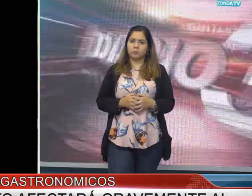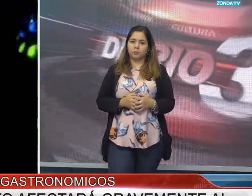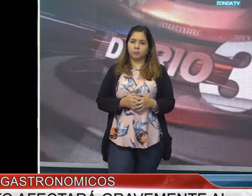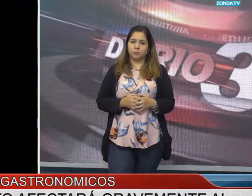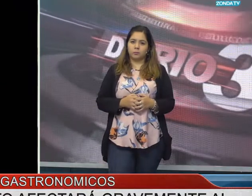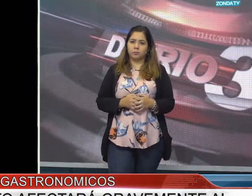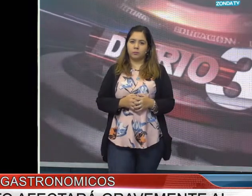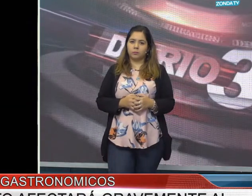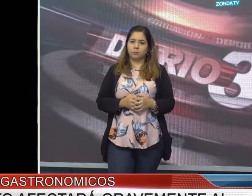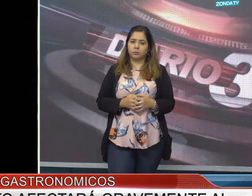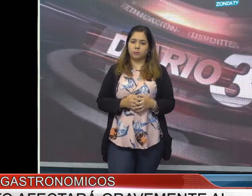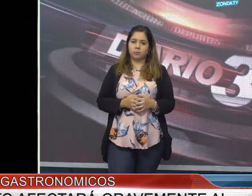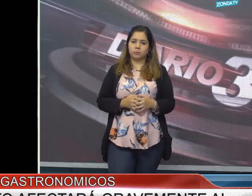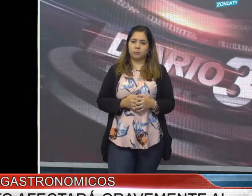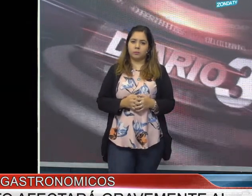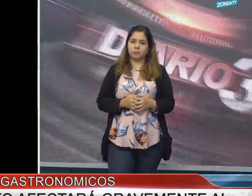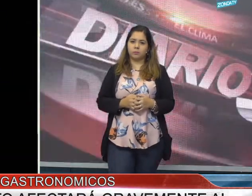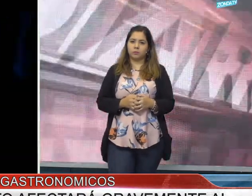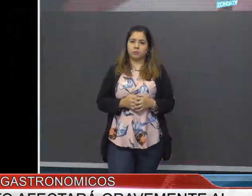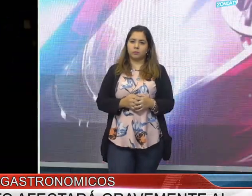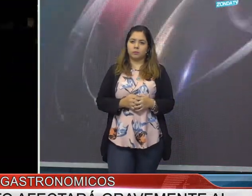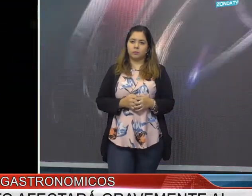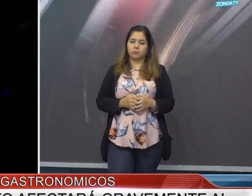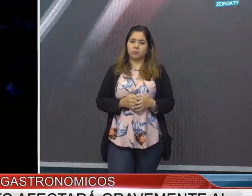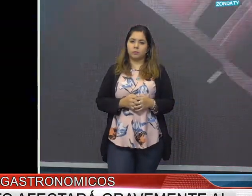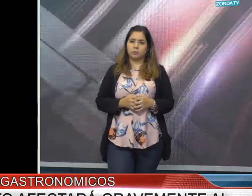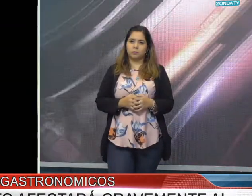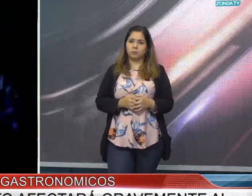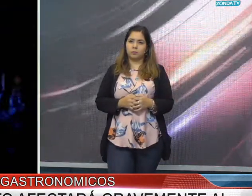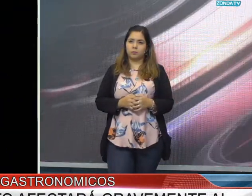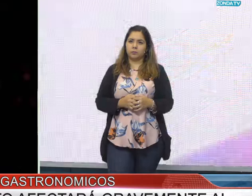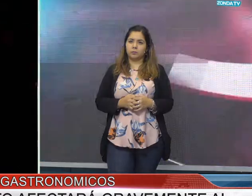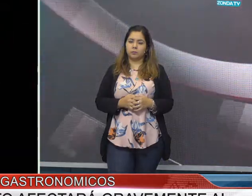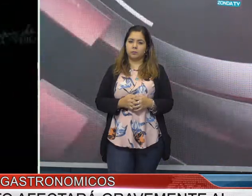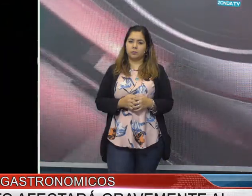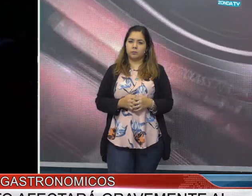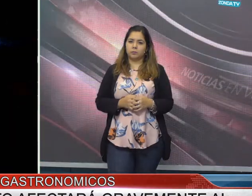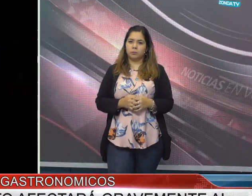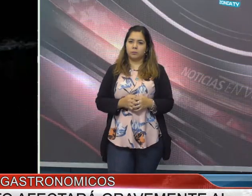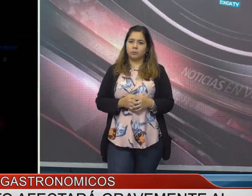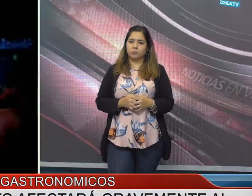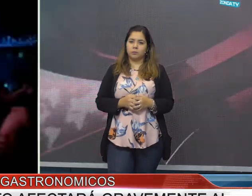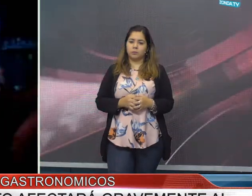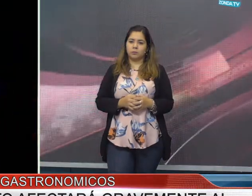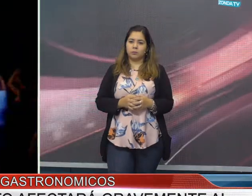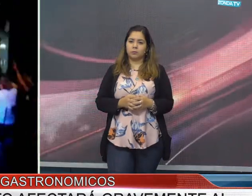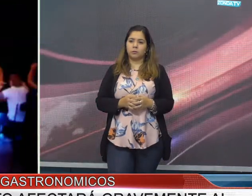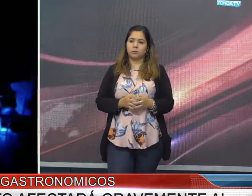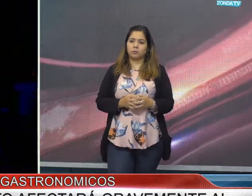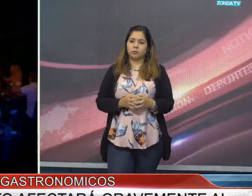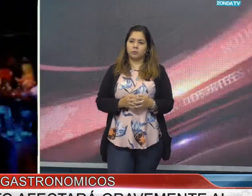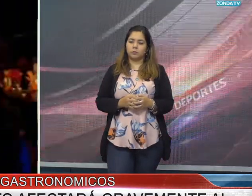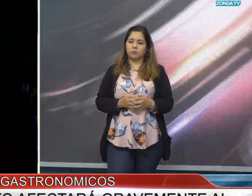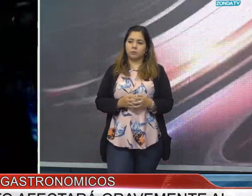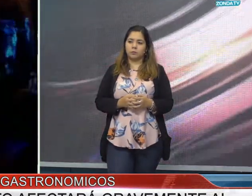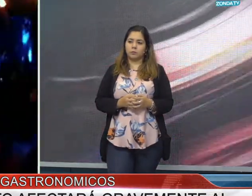pero nadie nos da una solución. Entonces, por eso vamos a requerir generar que como en ciertas provincias la ley de emergencia